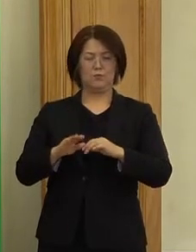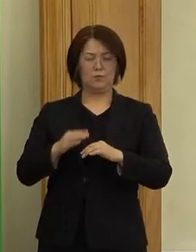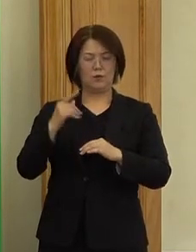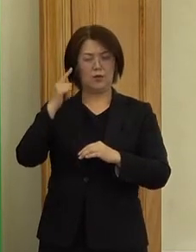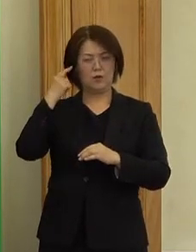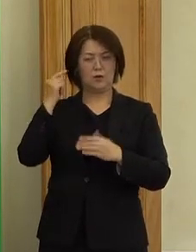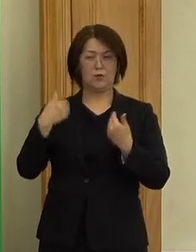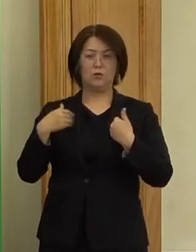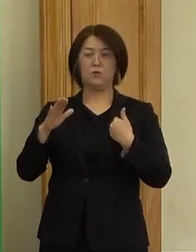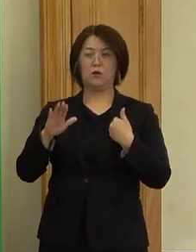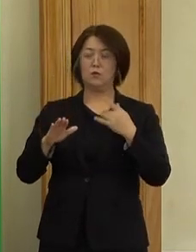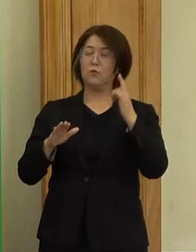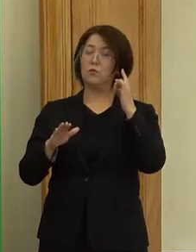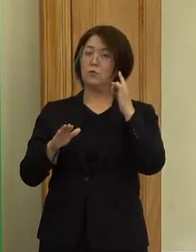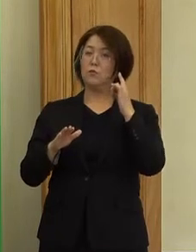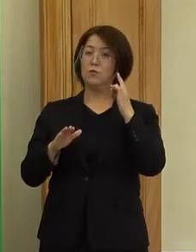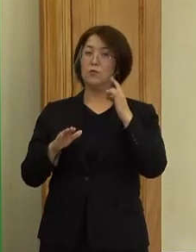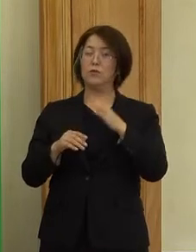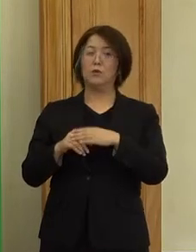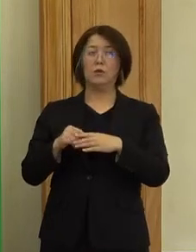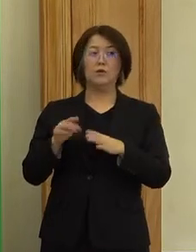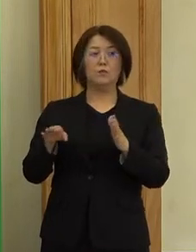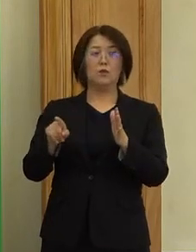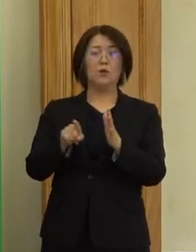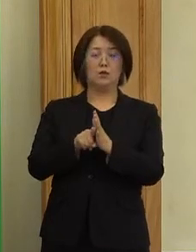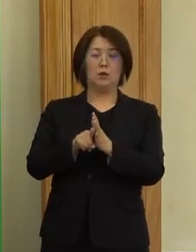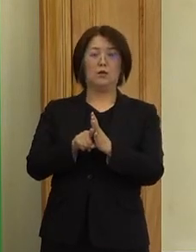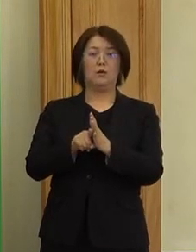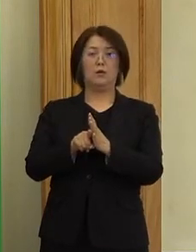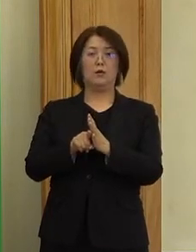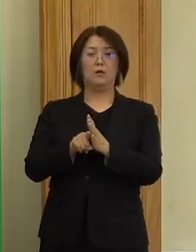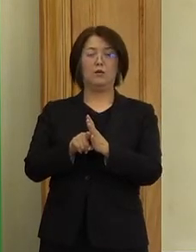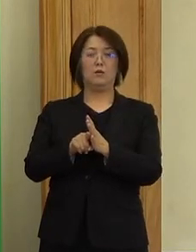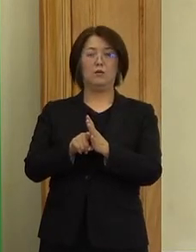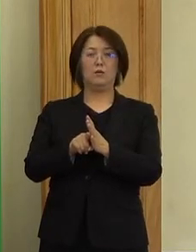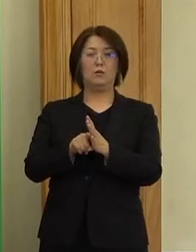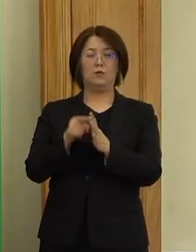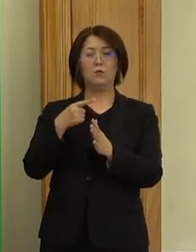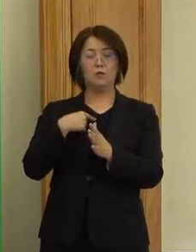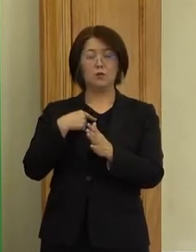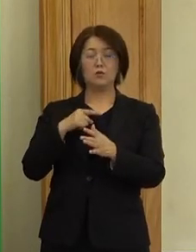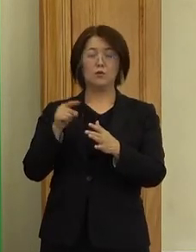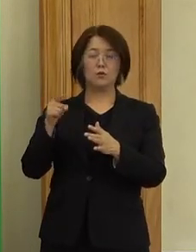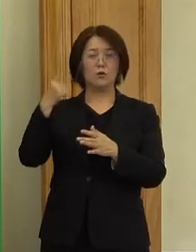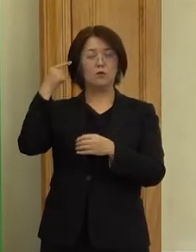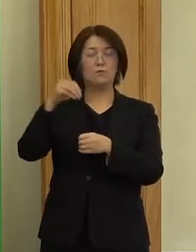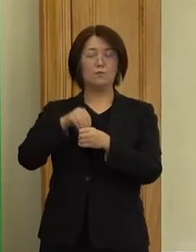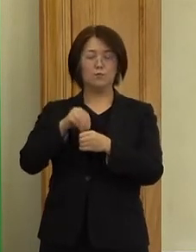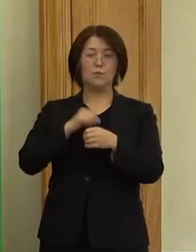し、そのように、私も行動してまいりました。